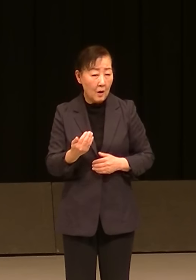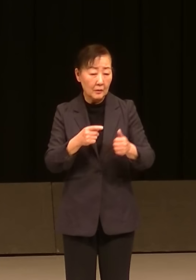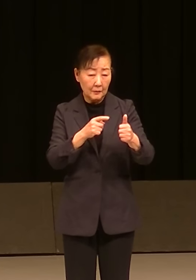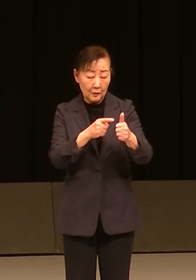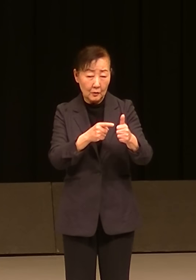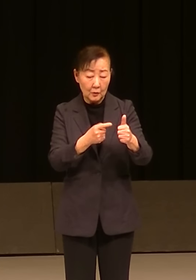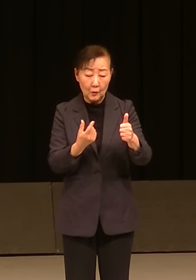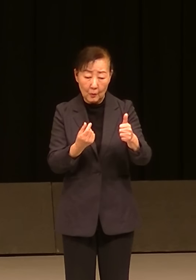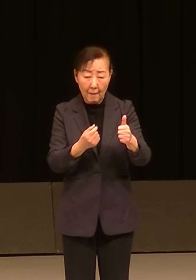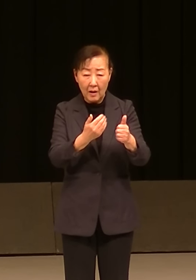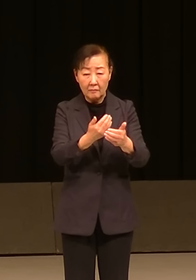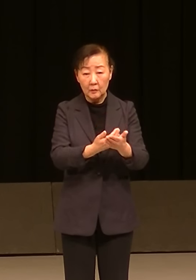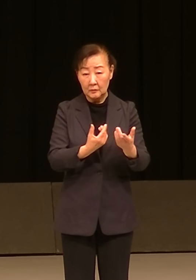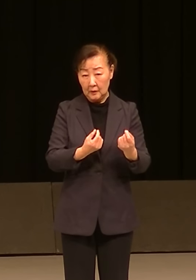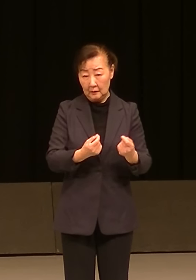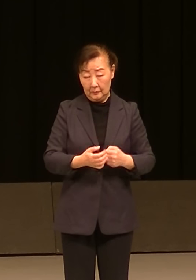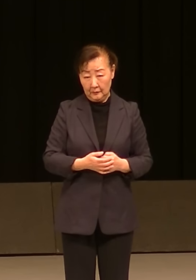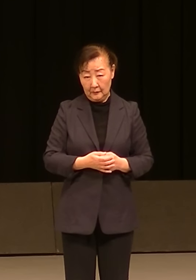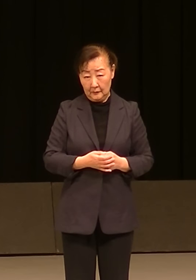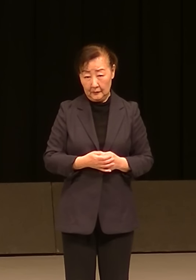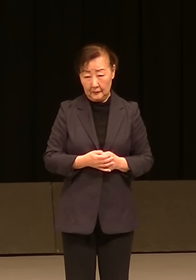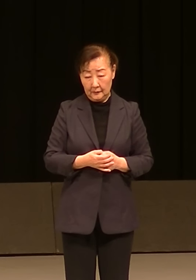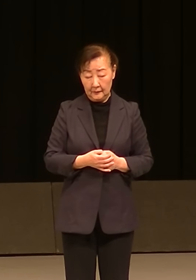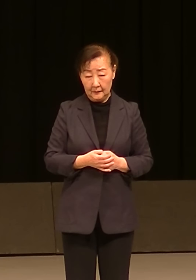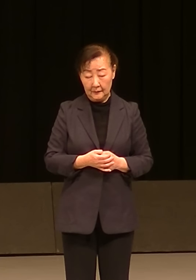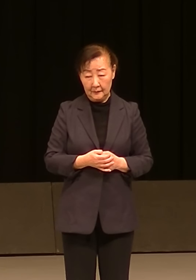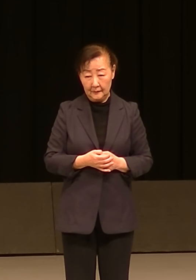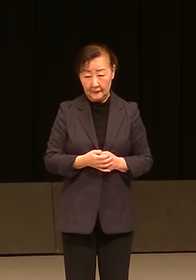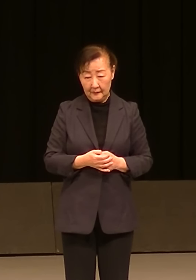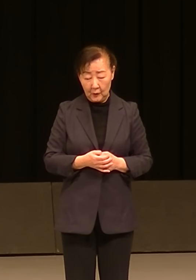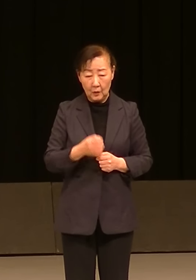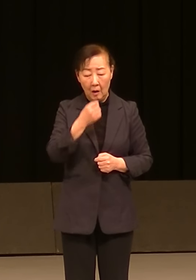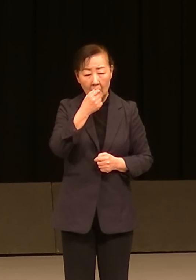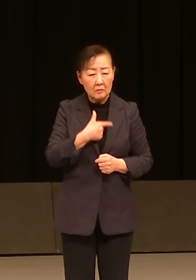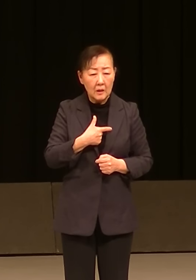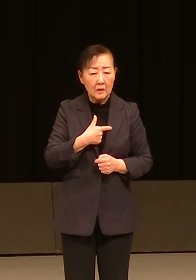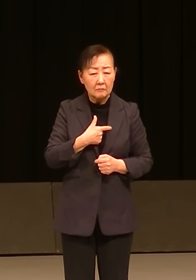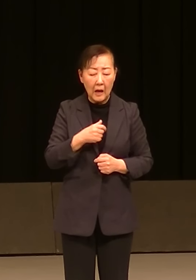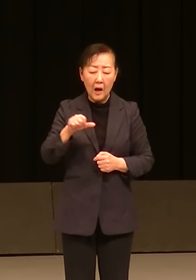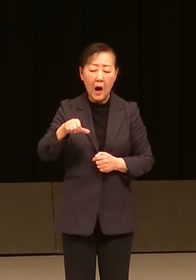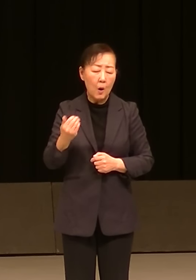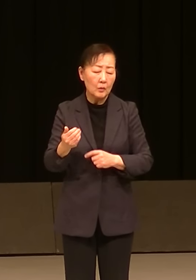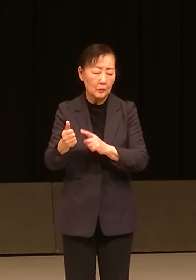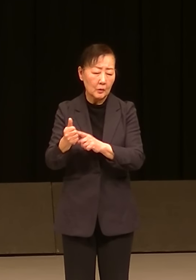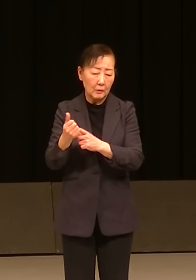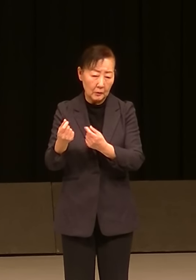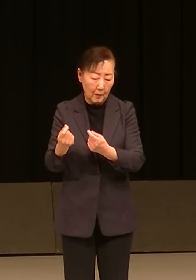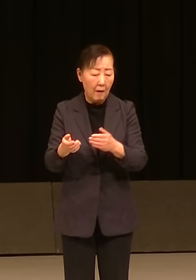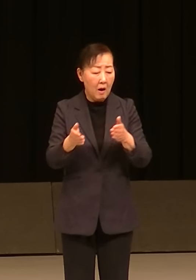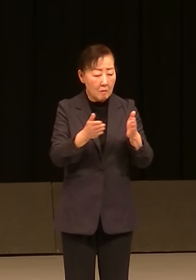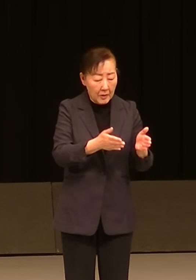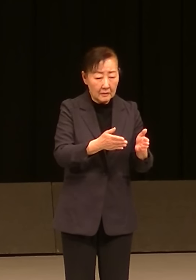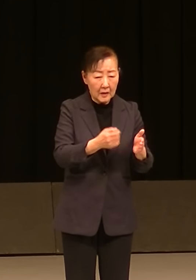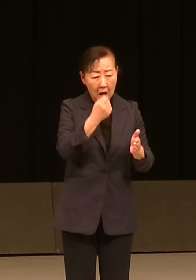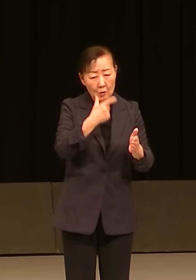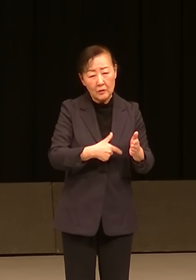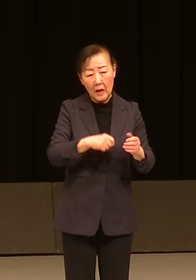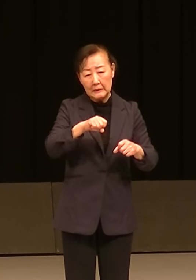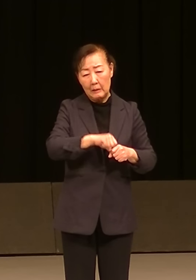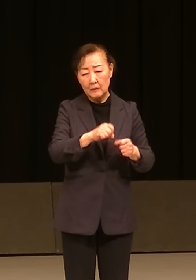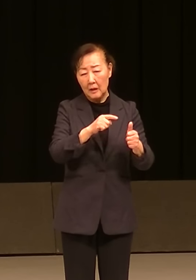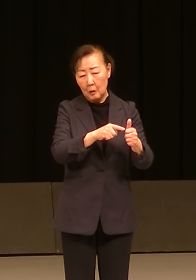かしたい、残したいと思いますけれども、この、まあ、アフナ侍男の方もですね、ぜひこの言葉の